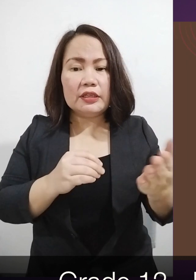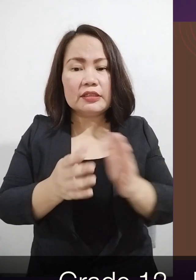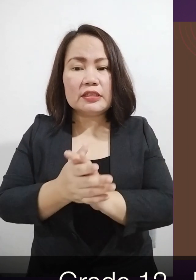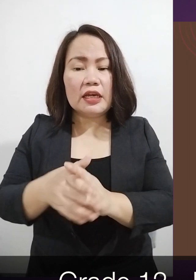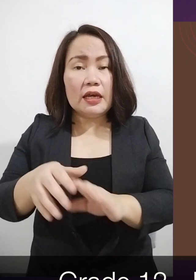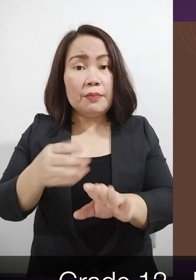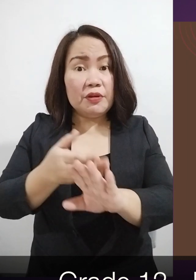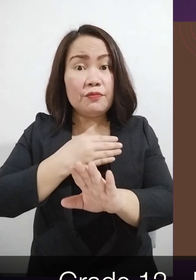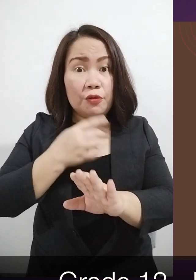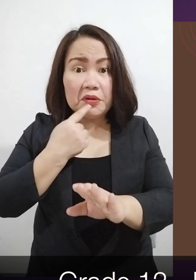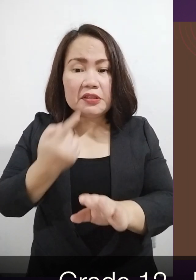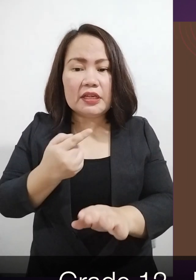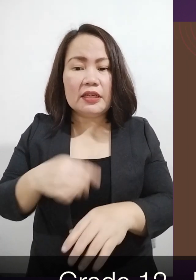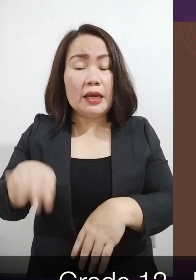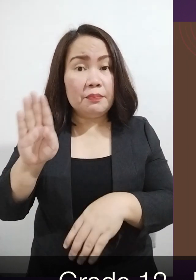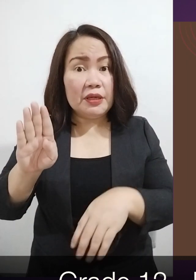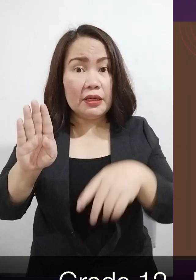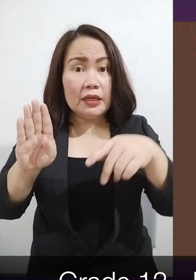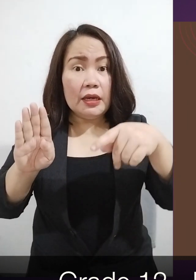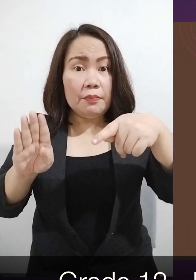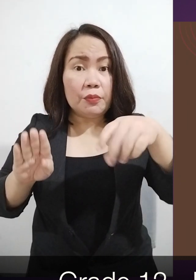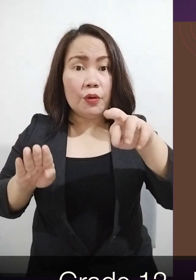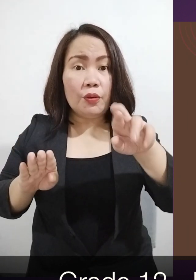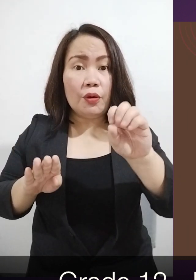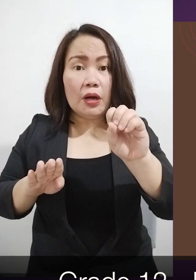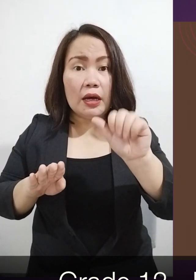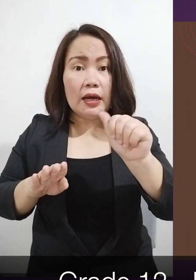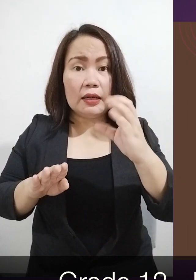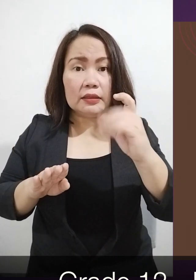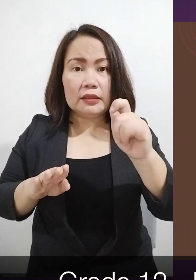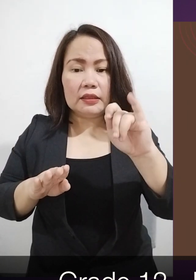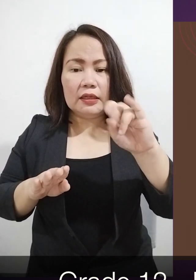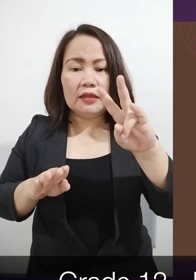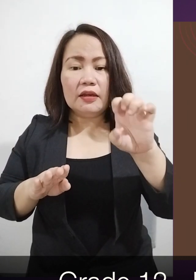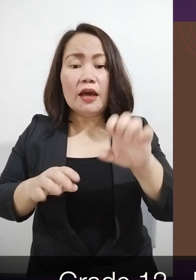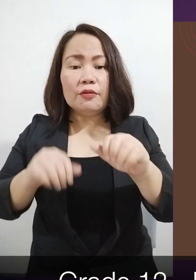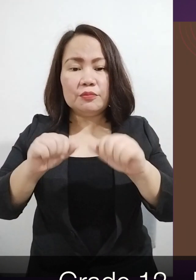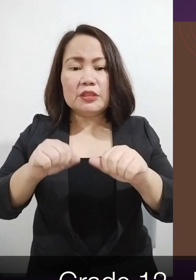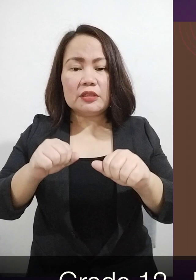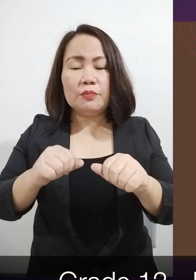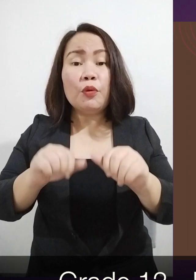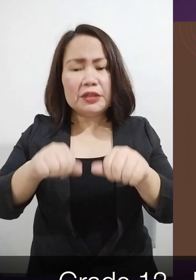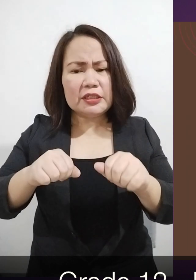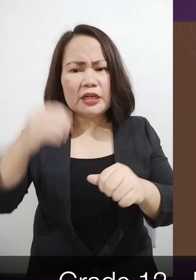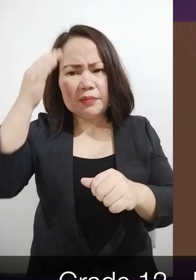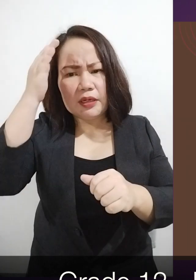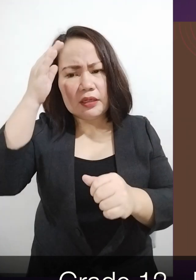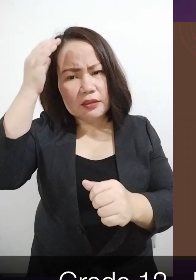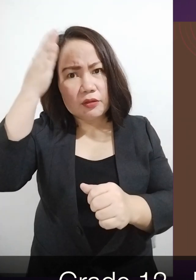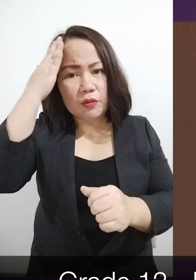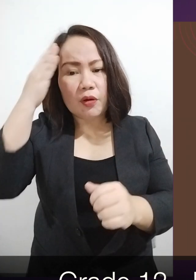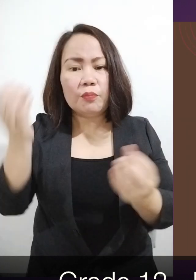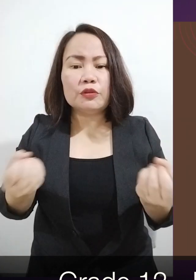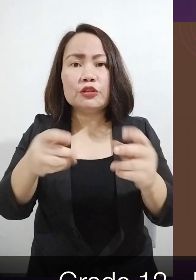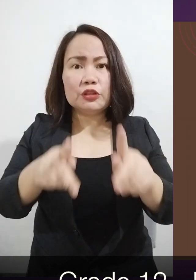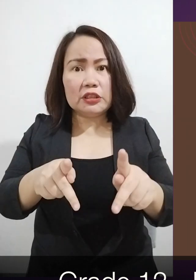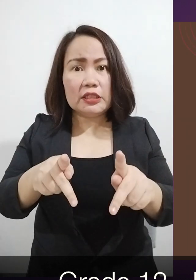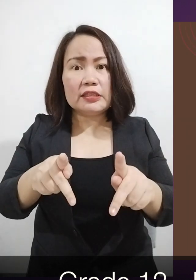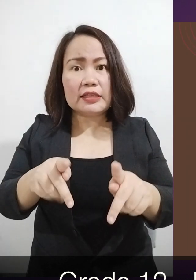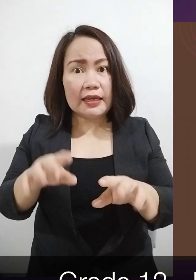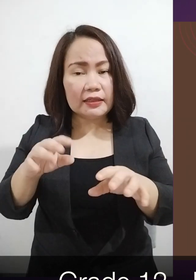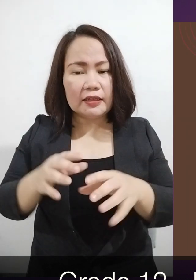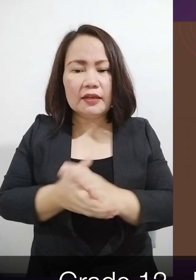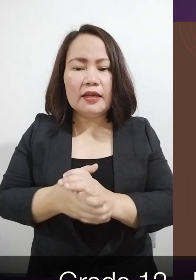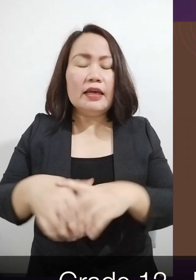B. Proactive, na nangangahulugang maaari niyang maiuri ang mga pagkakataon at sakupin ito. C.